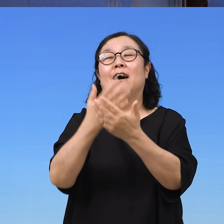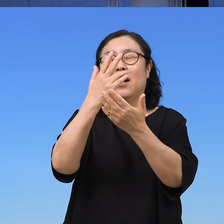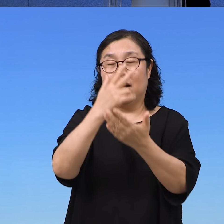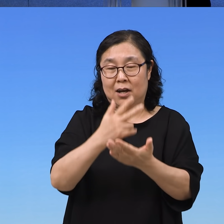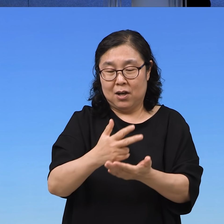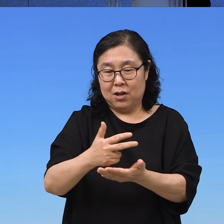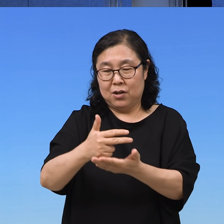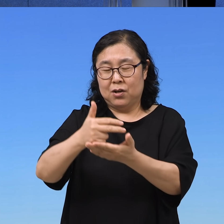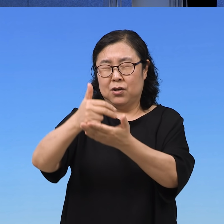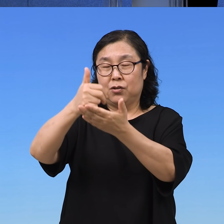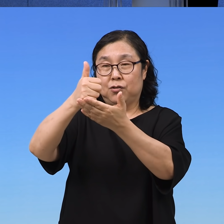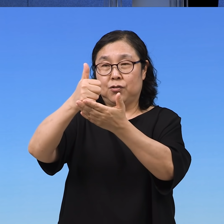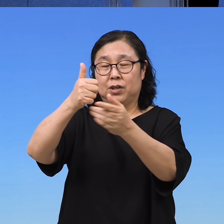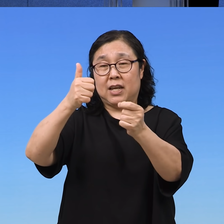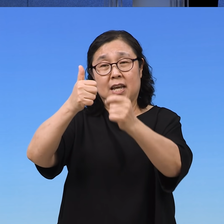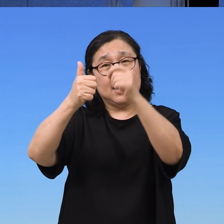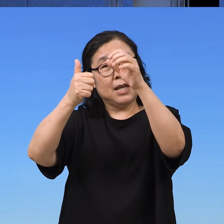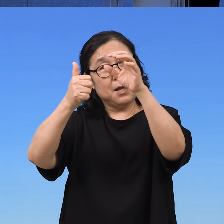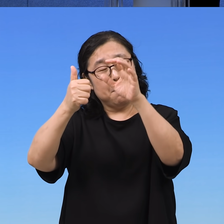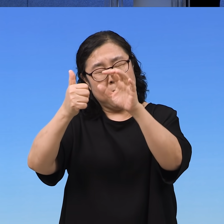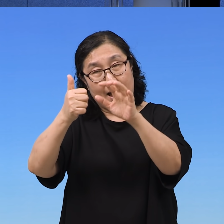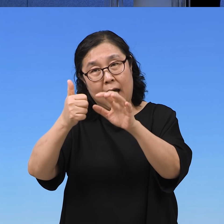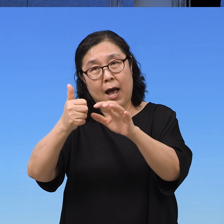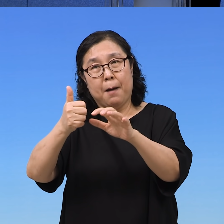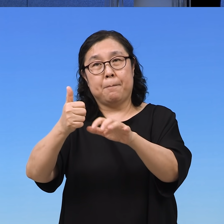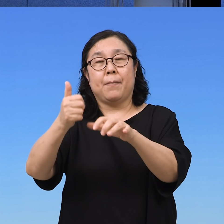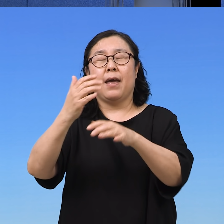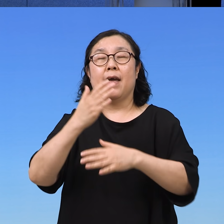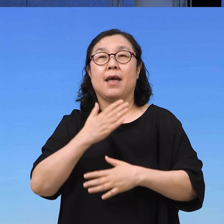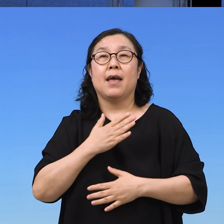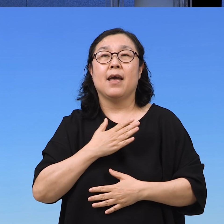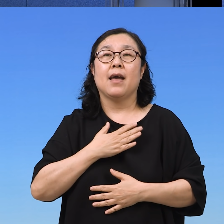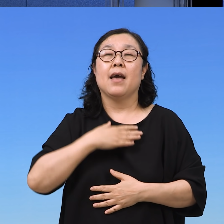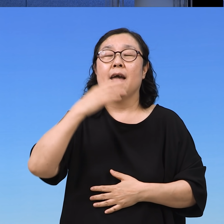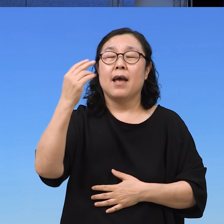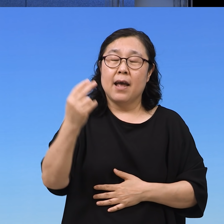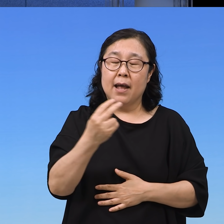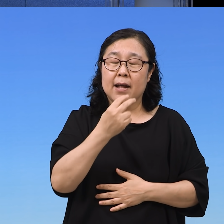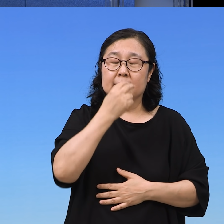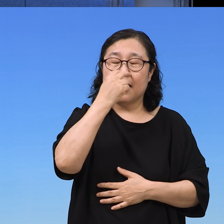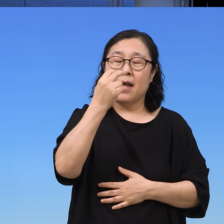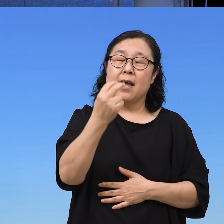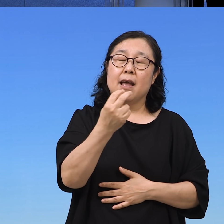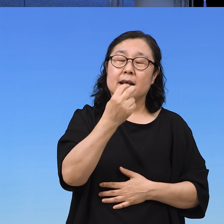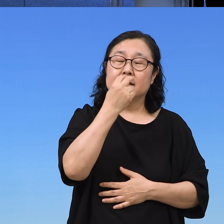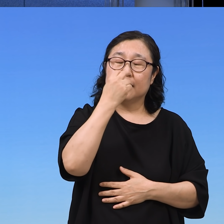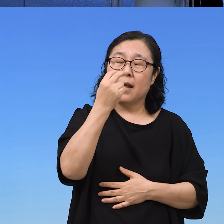주님 앞에 내 생명 드리리라.